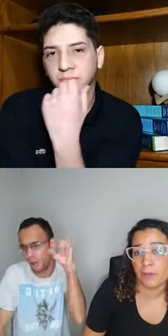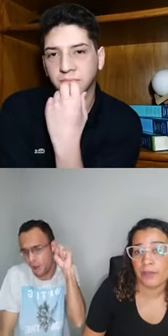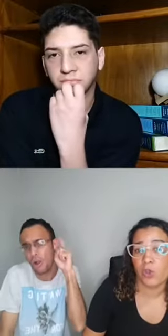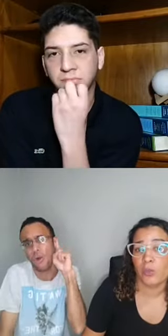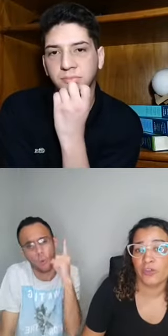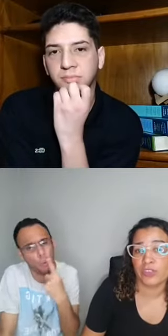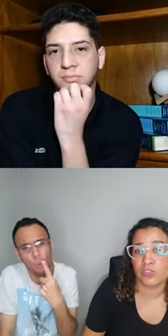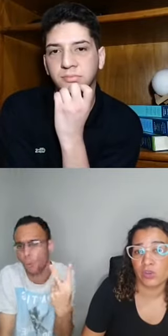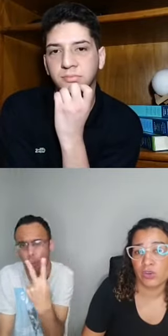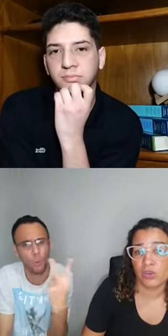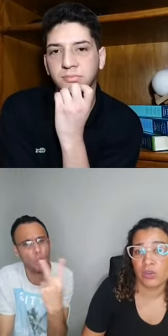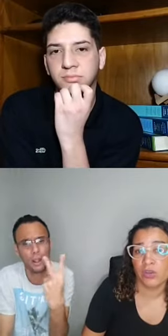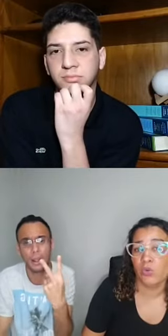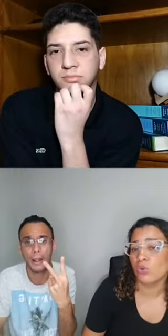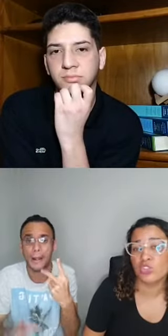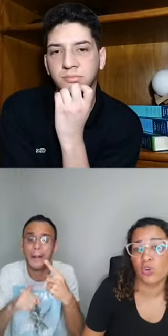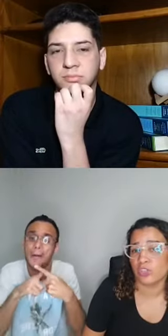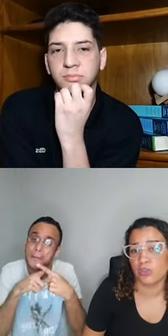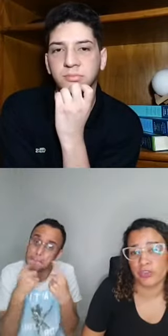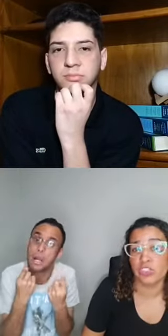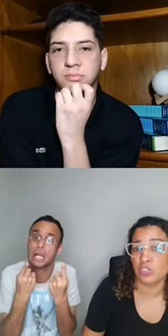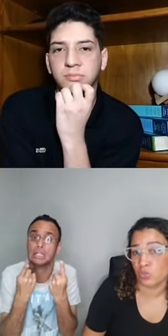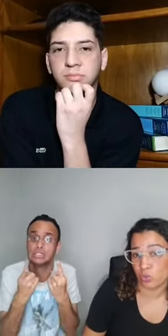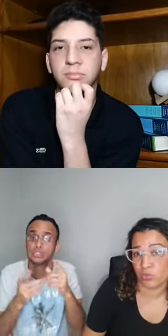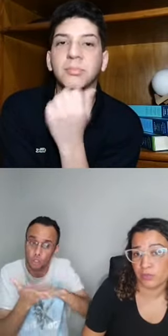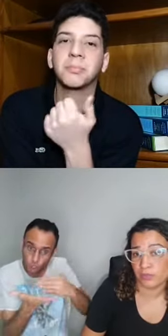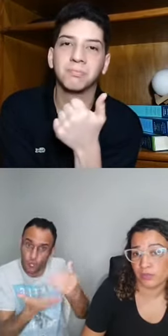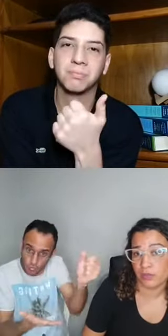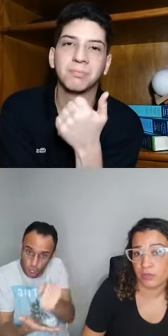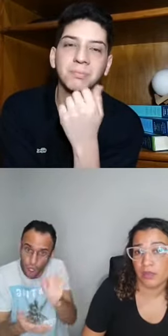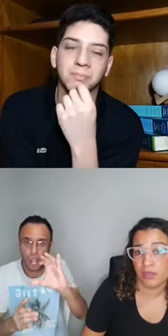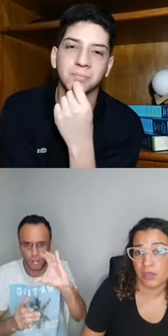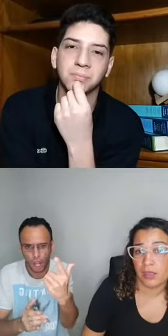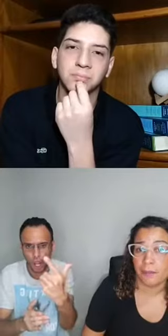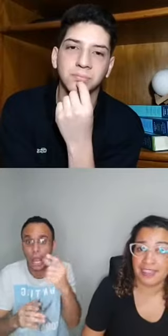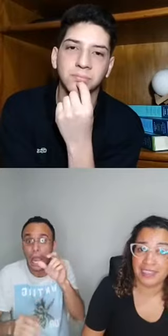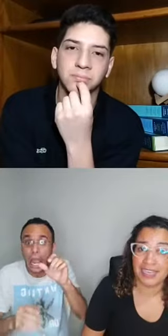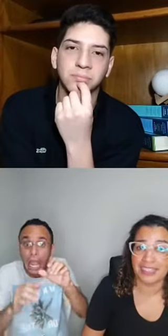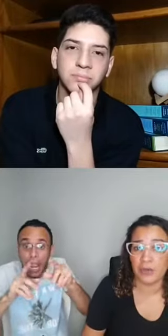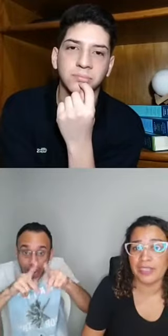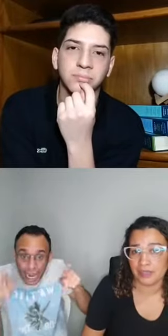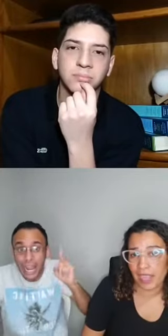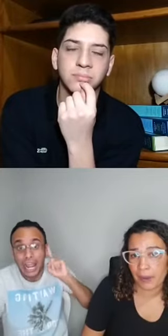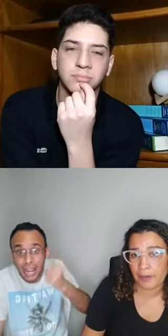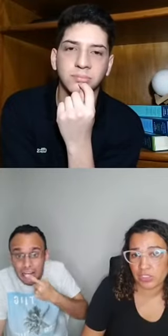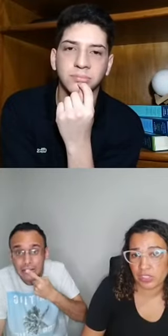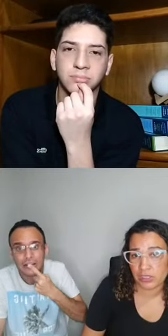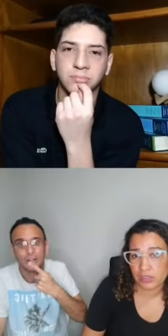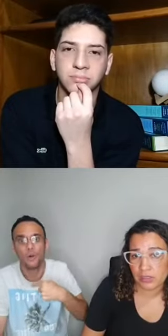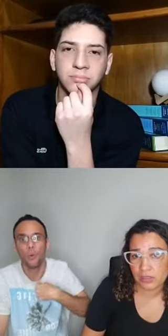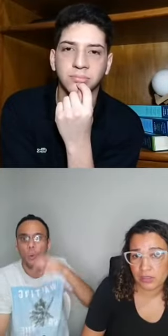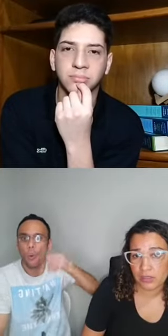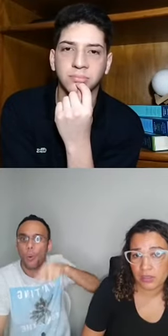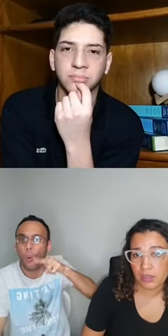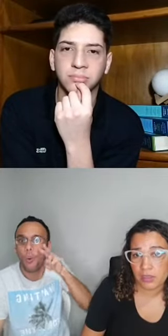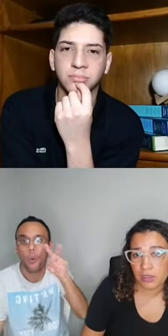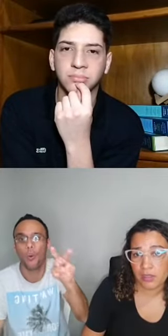Melhor, professor, os dois, ouvinte e surdo. Mas nem tem um intérprete.